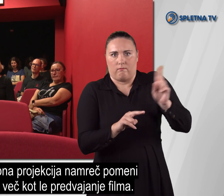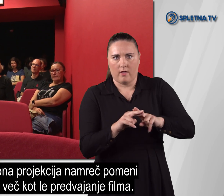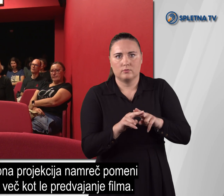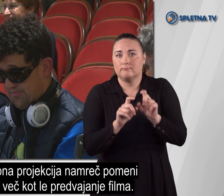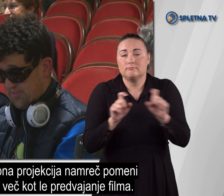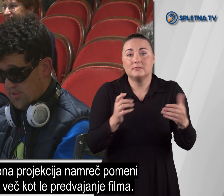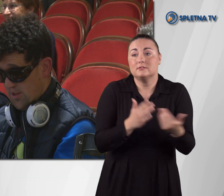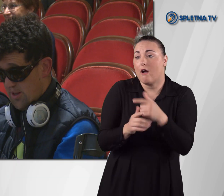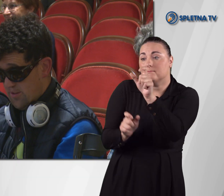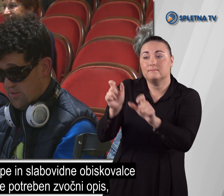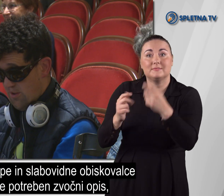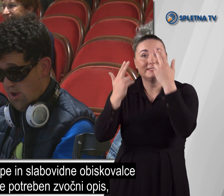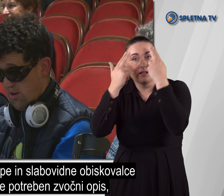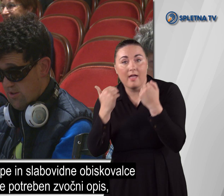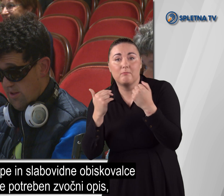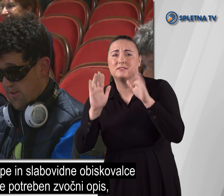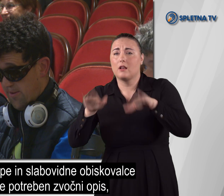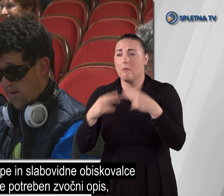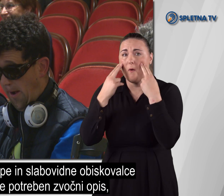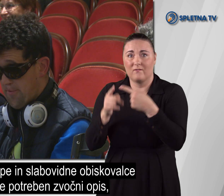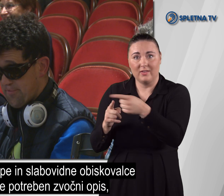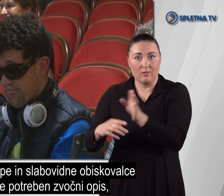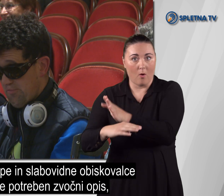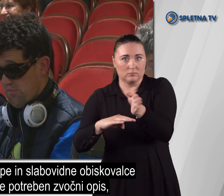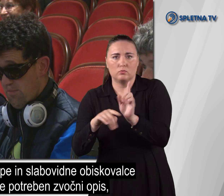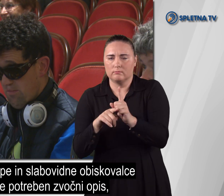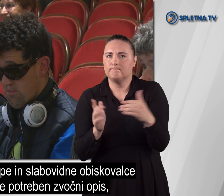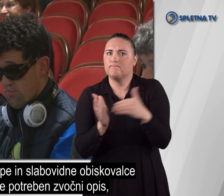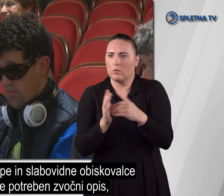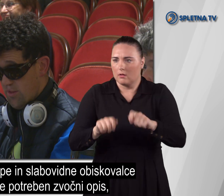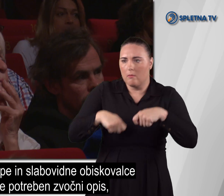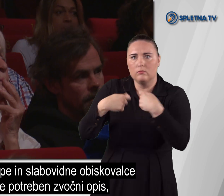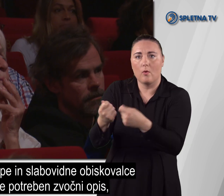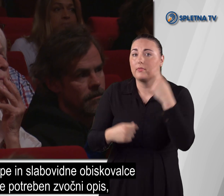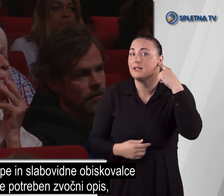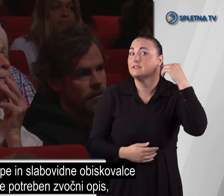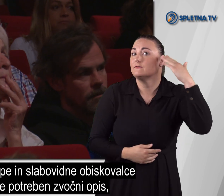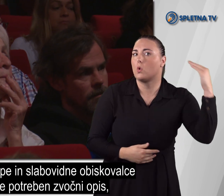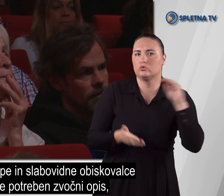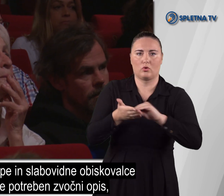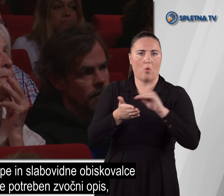predvajanje filma. Za slepe in slabovidne obiskovalce je potreben zvočni opis,